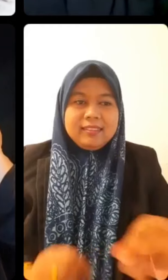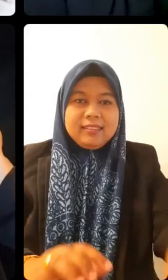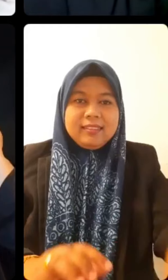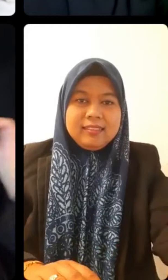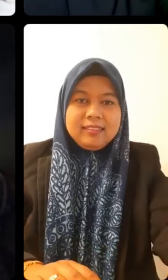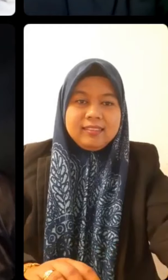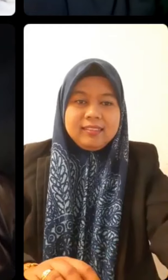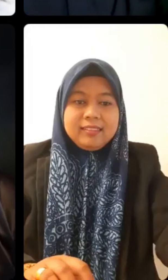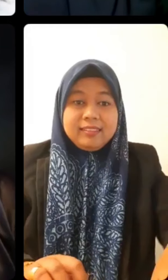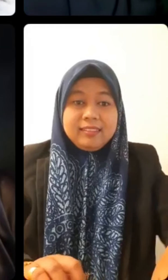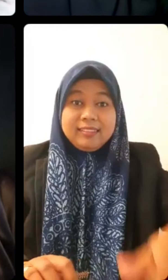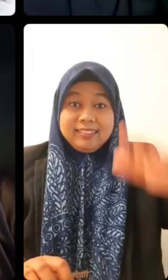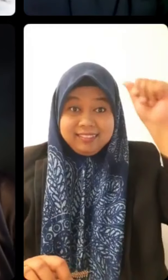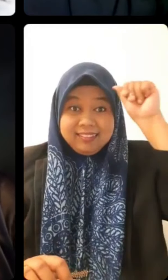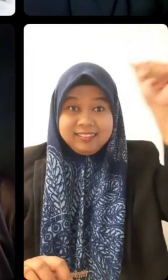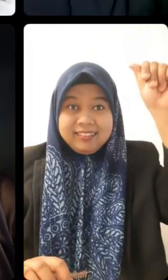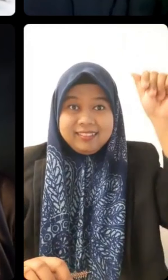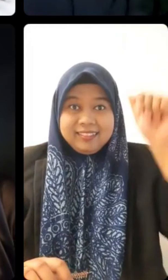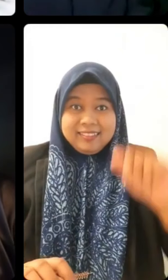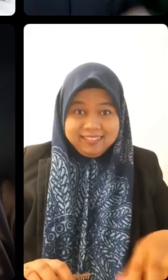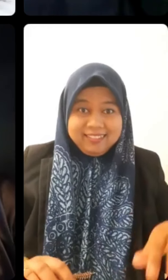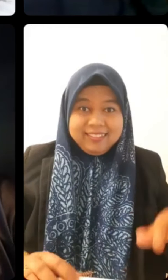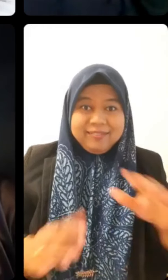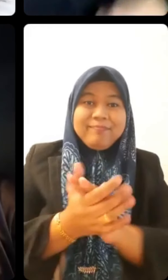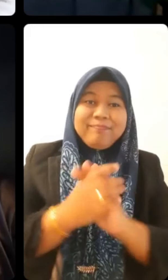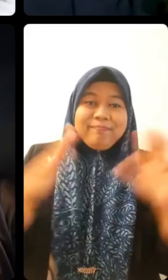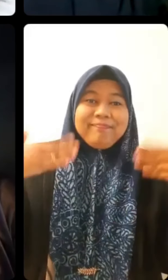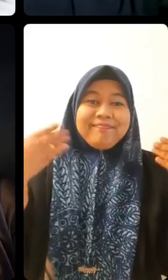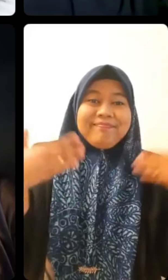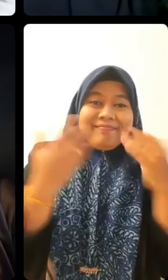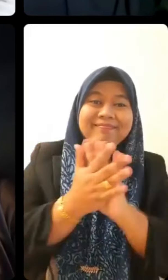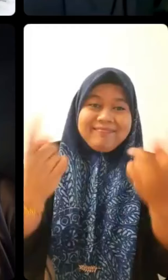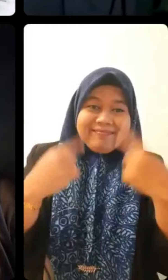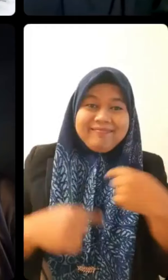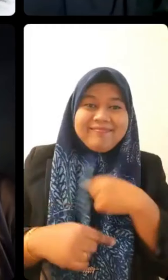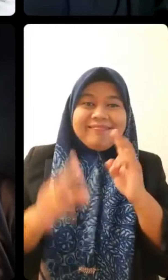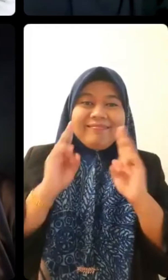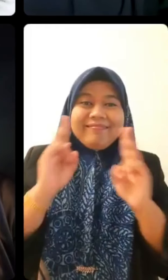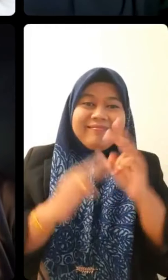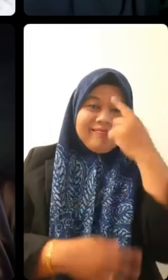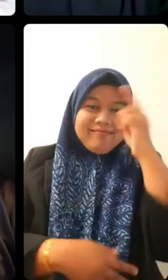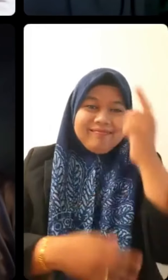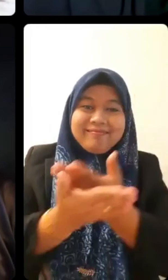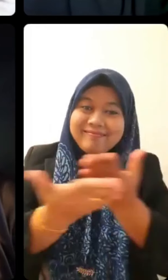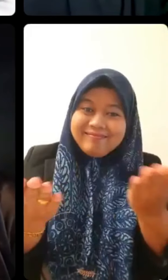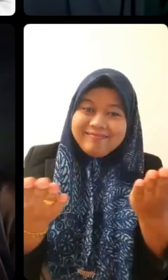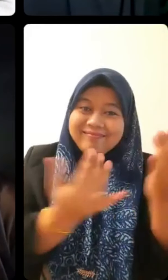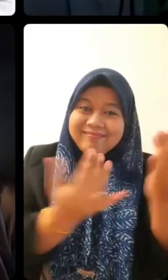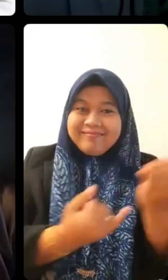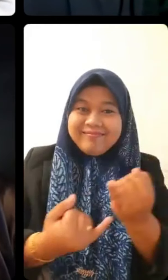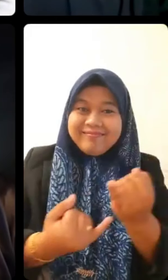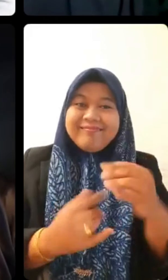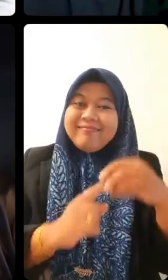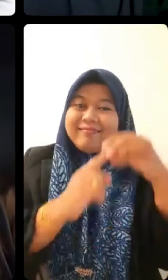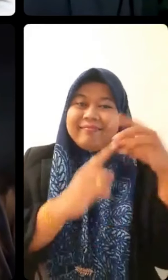Assalamualaikum, salam sejahtera. Selamat datang saya ucapkan kepada semua jemputan istimewa kita pada hari ini